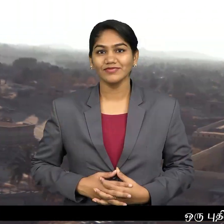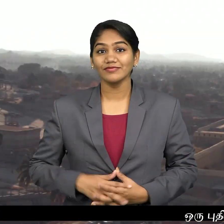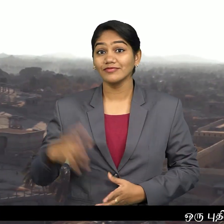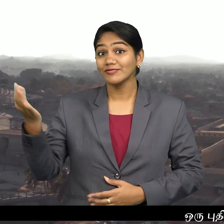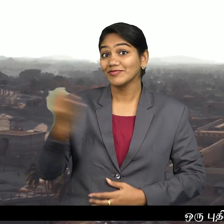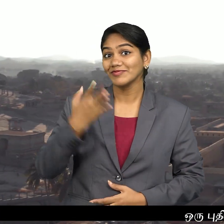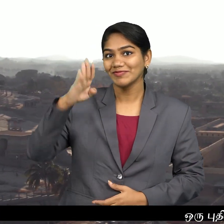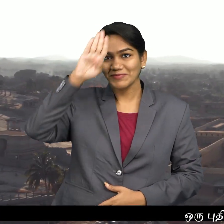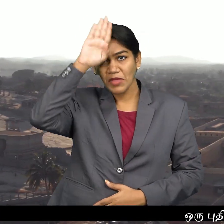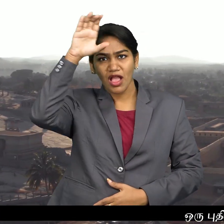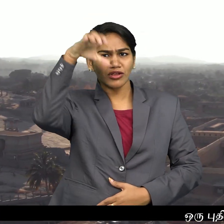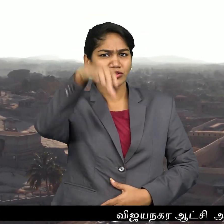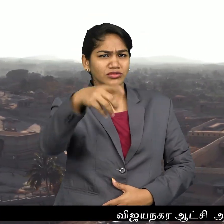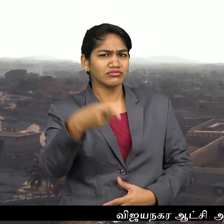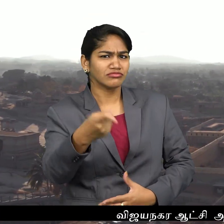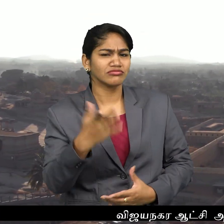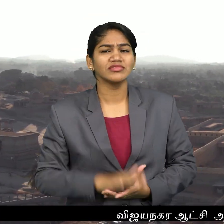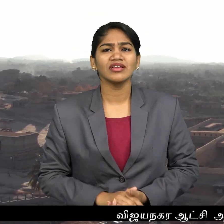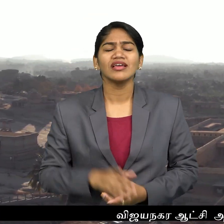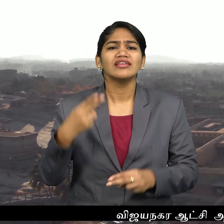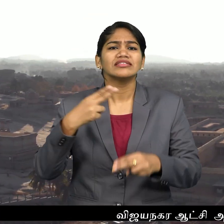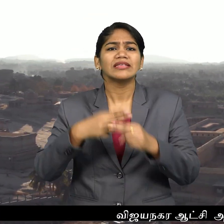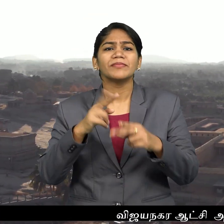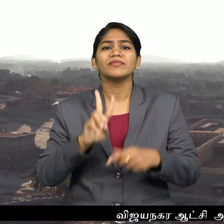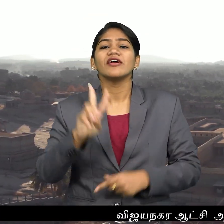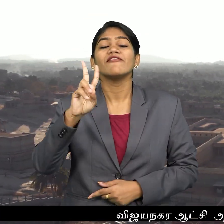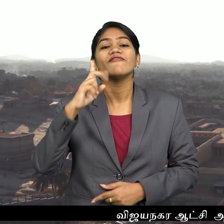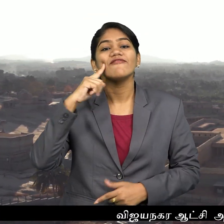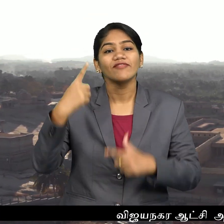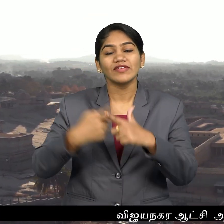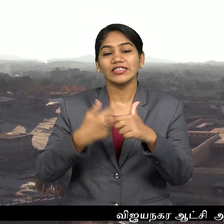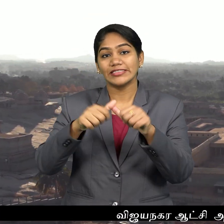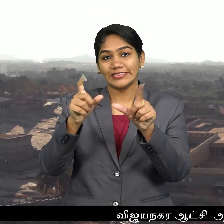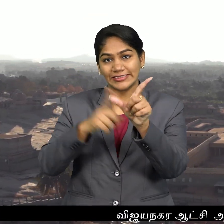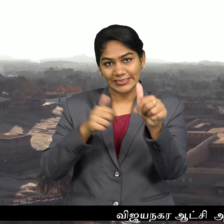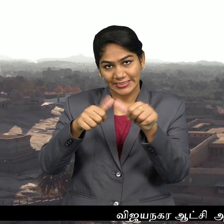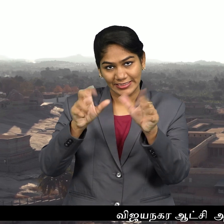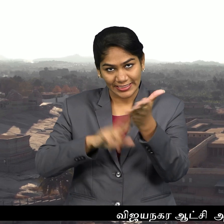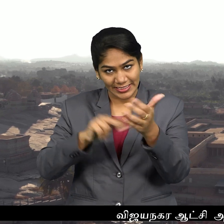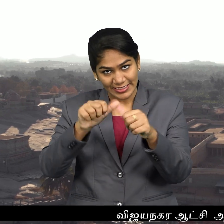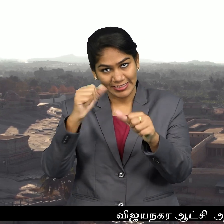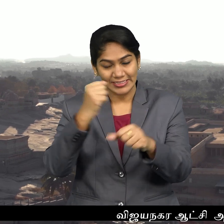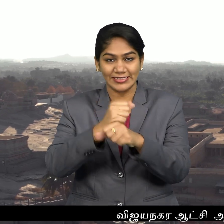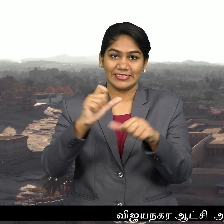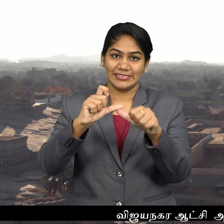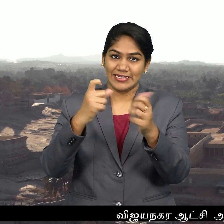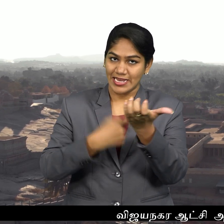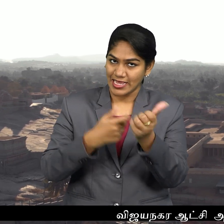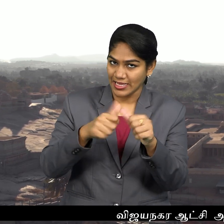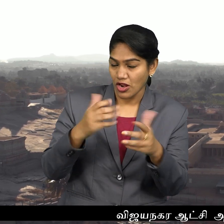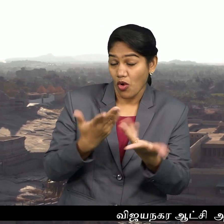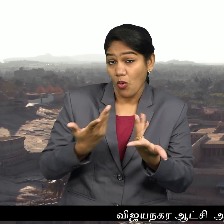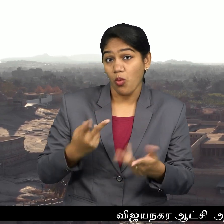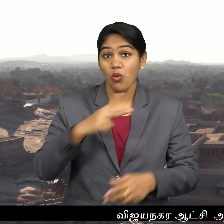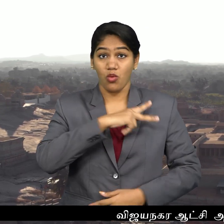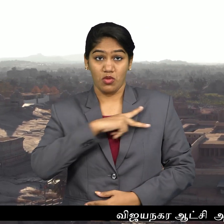ஒரு புதிய ராஜ்யம் விஜயநகர ஆட்சி அல்லது கர்நாடக பேரரசு